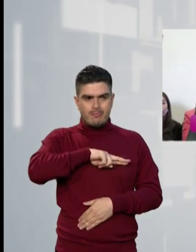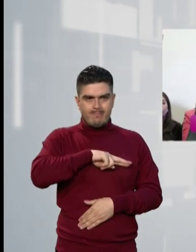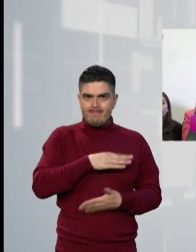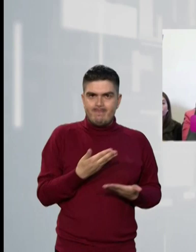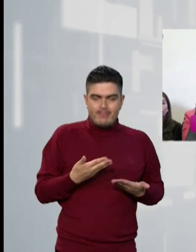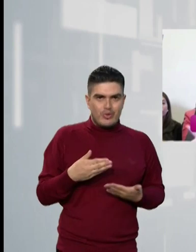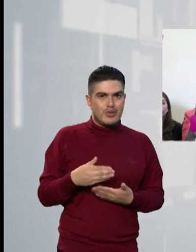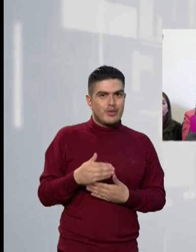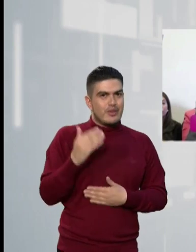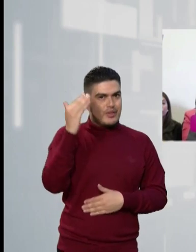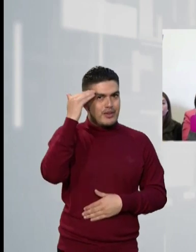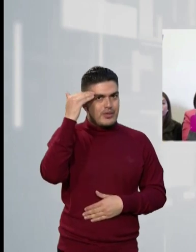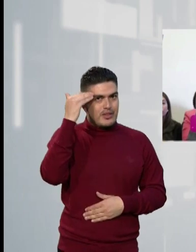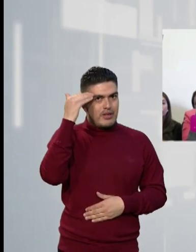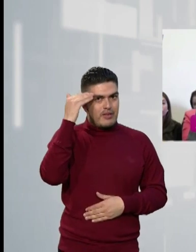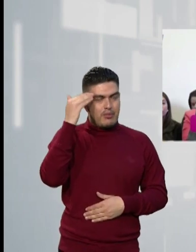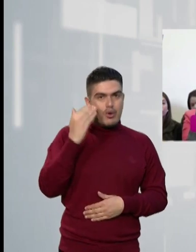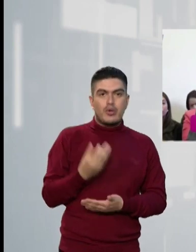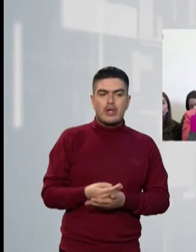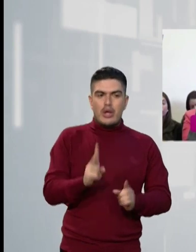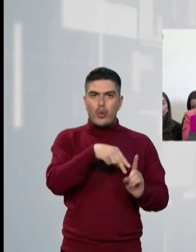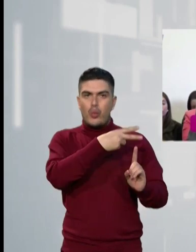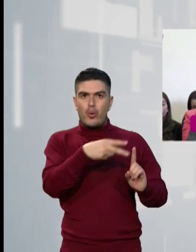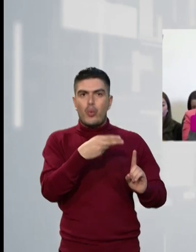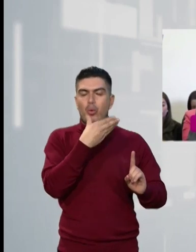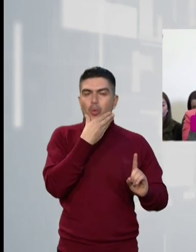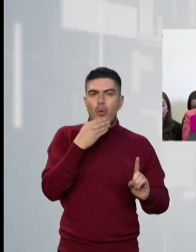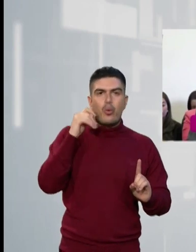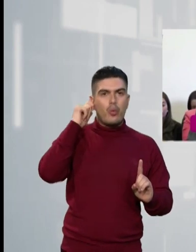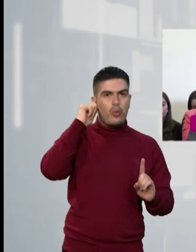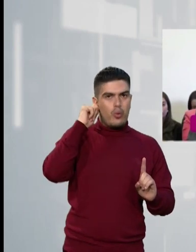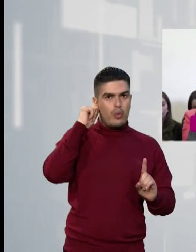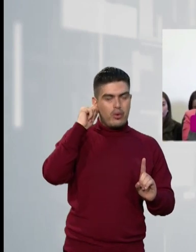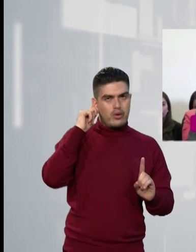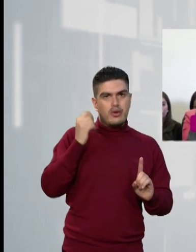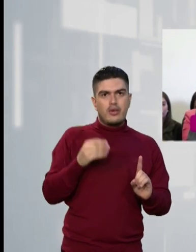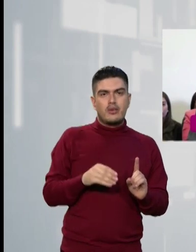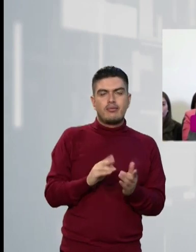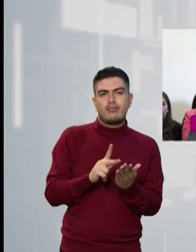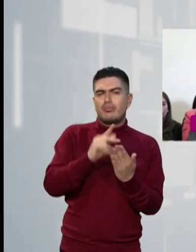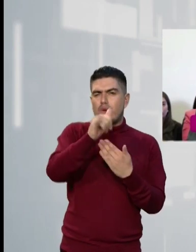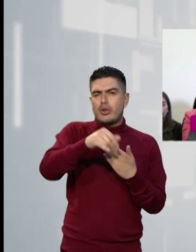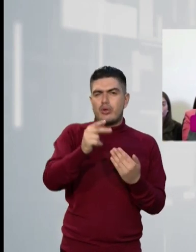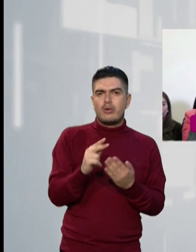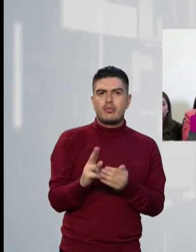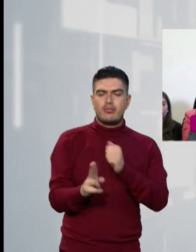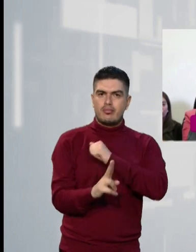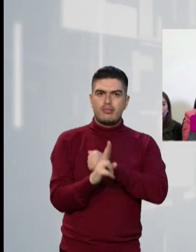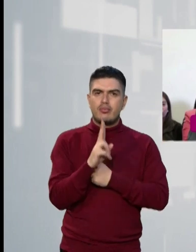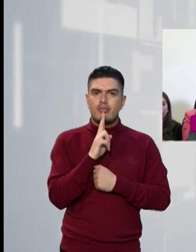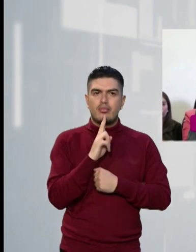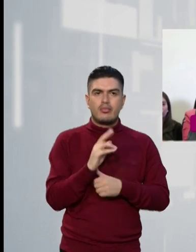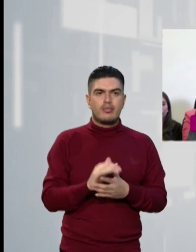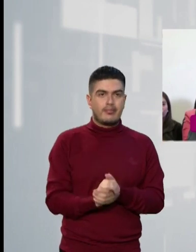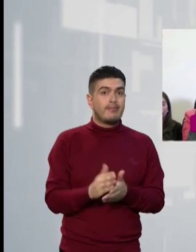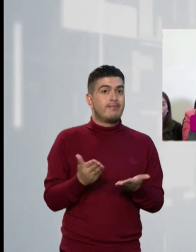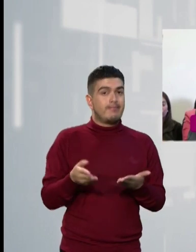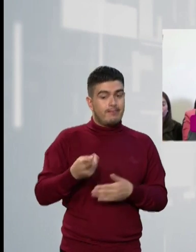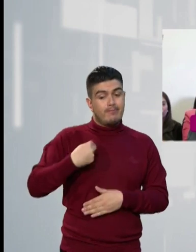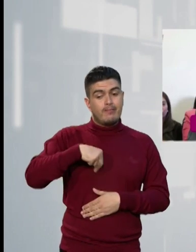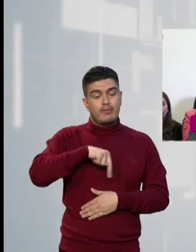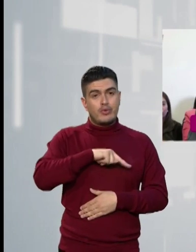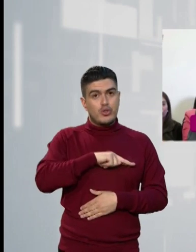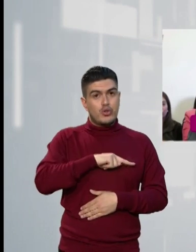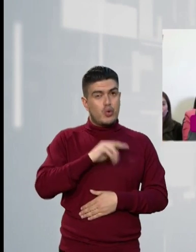financieros que tenemos para responder a la violencia basada en género a través de la de la estrategia de causa raíz este es uno de los Pilares principal una de las razones por las que las